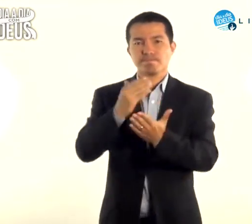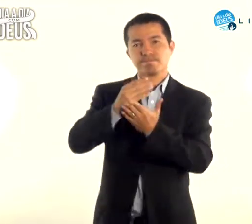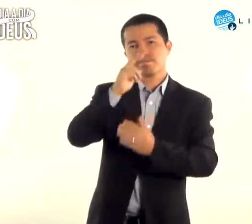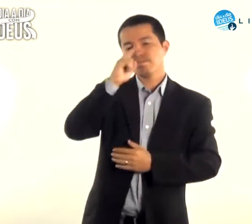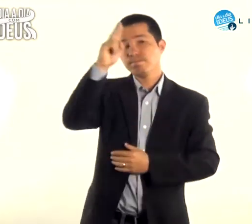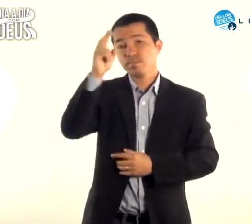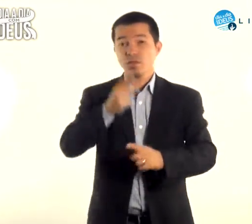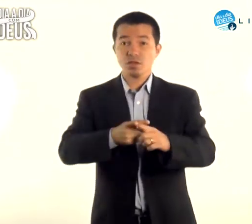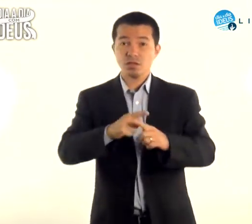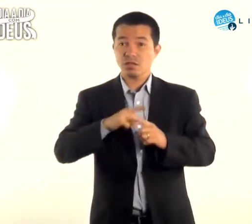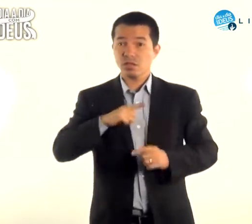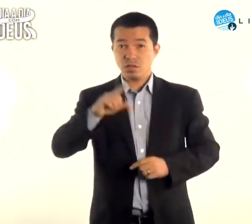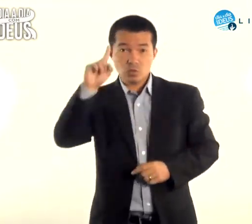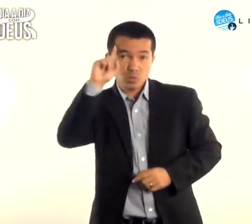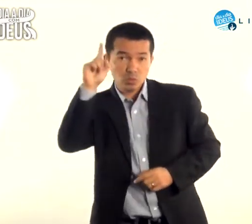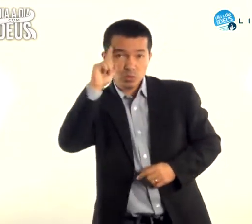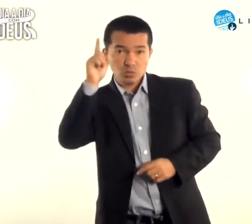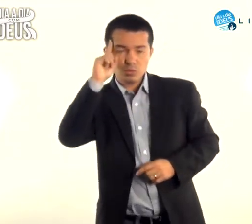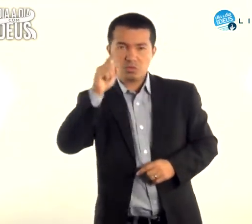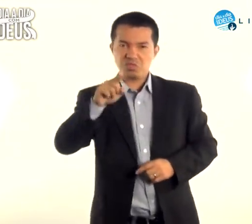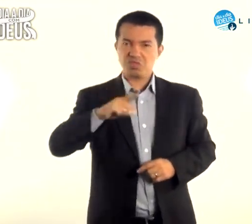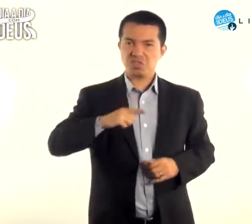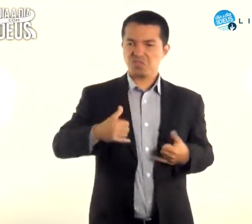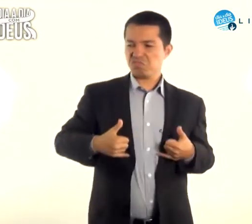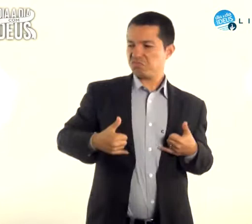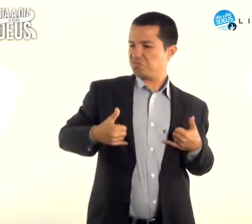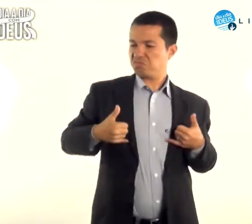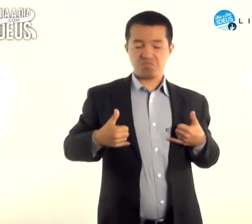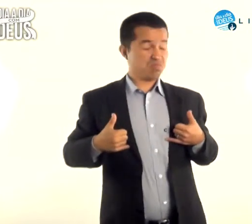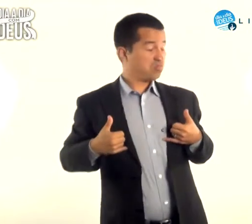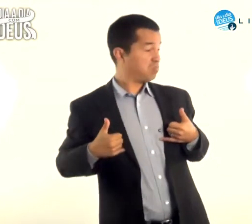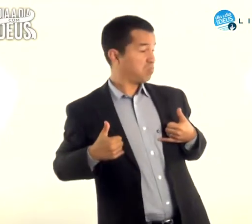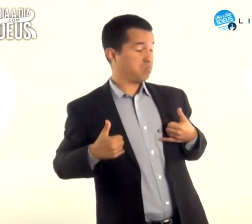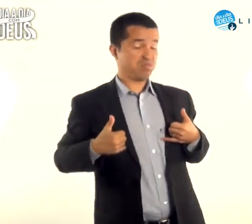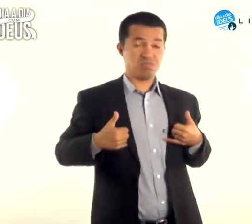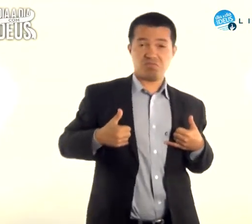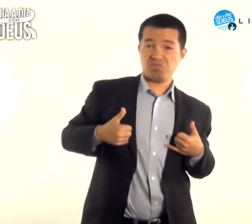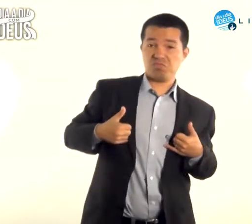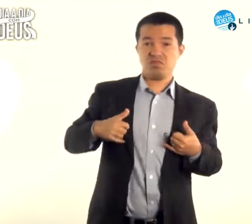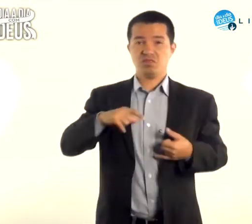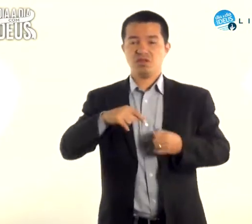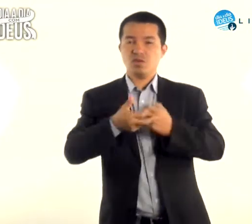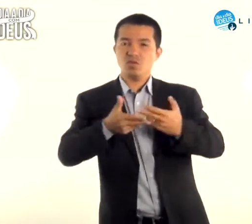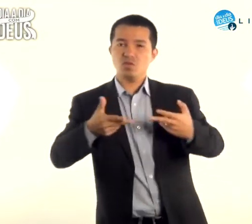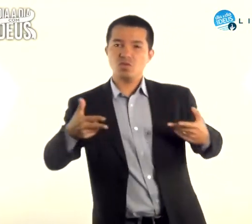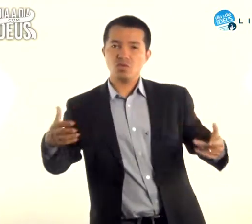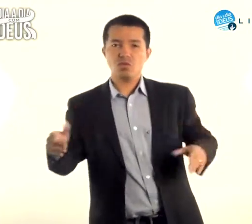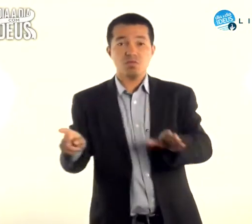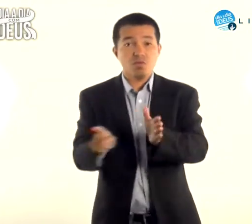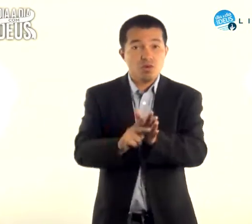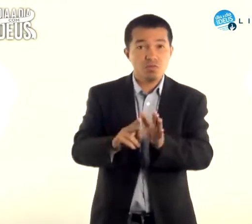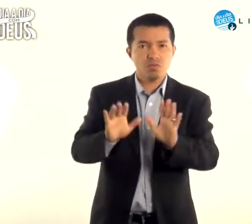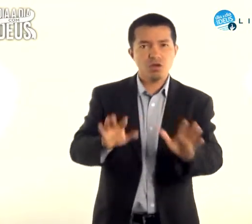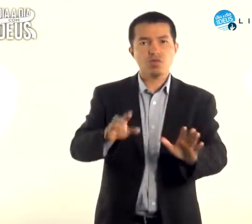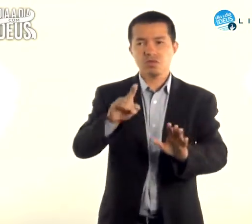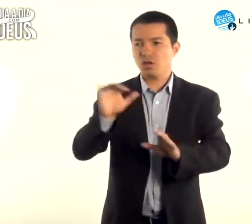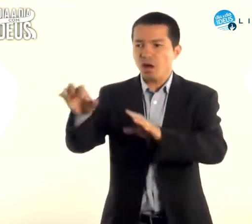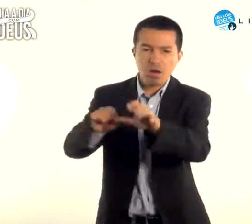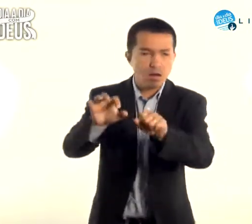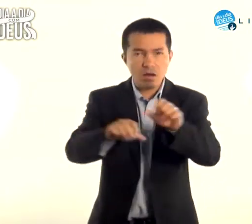tua vaidade, porque esta é a tua porção nesta vida, e do teu trabalho que tu fazes debaixo do sol. Tudo o que te